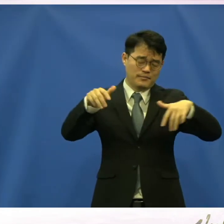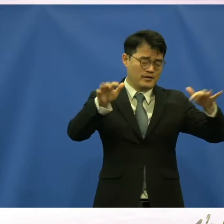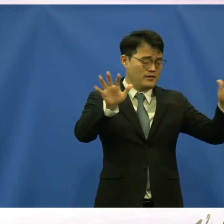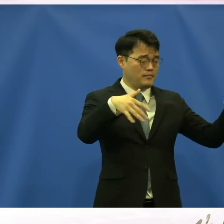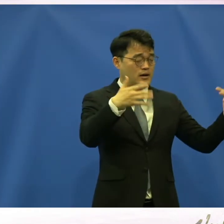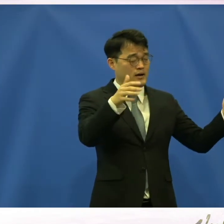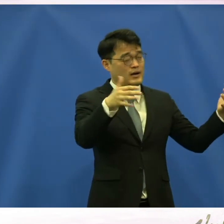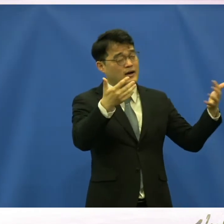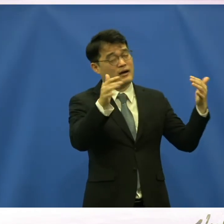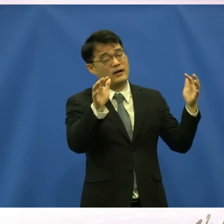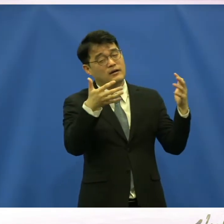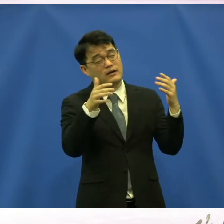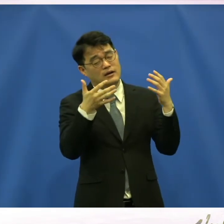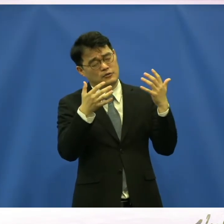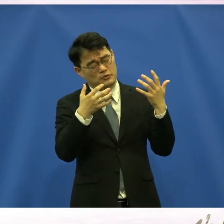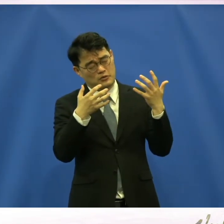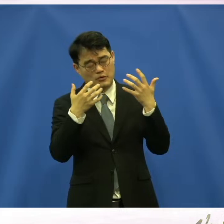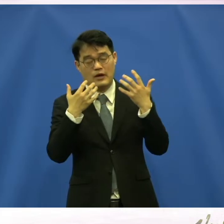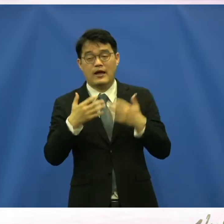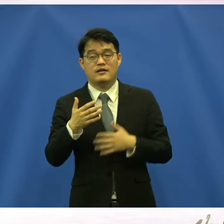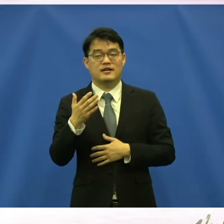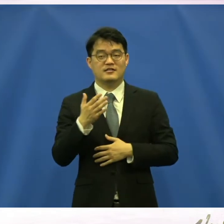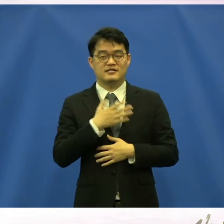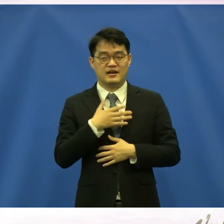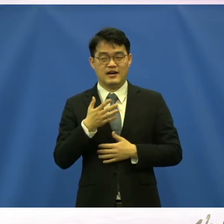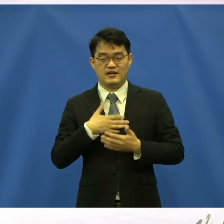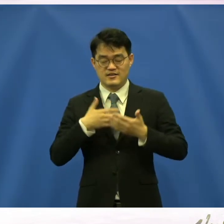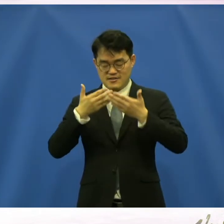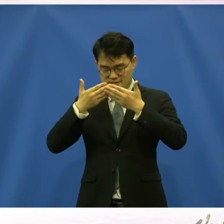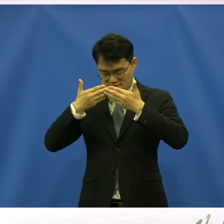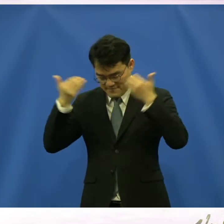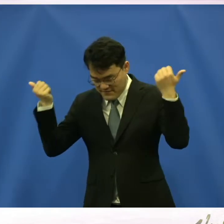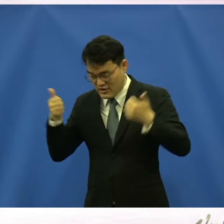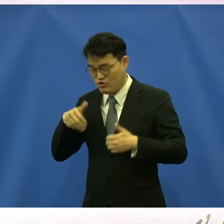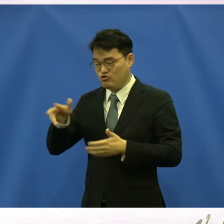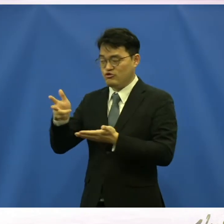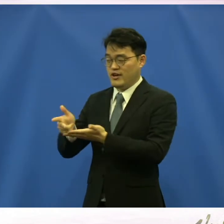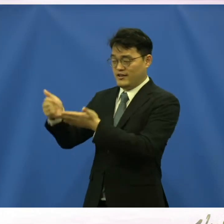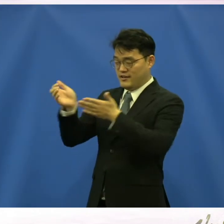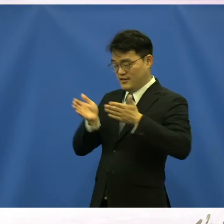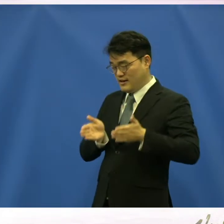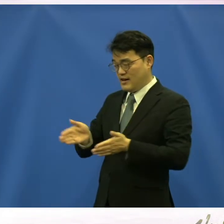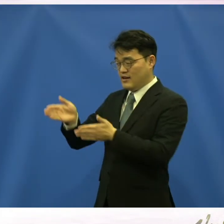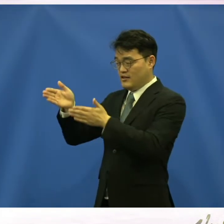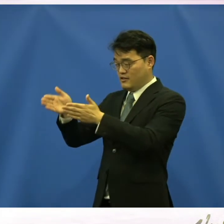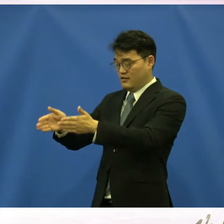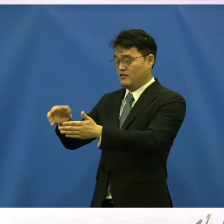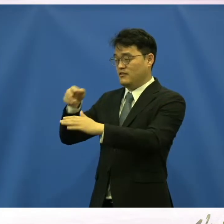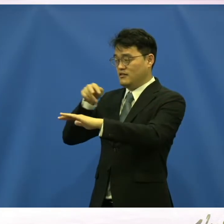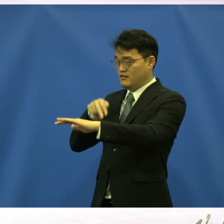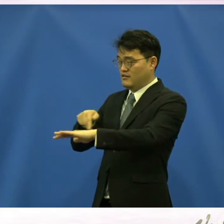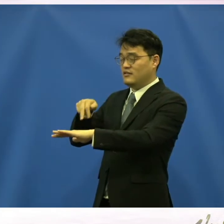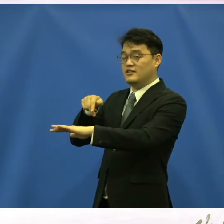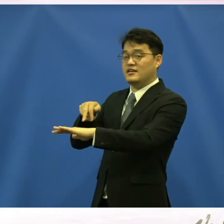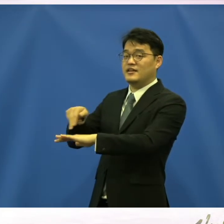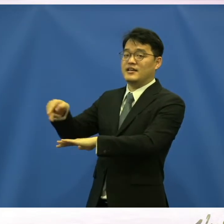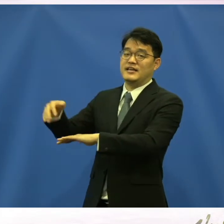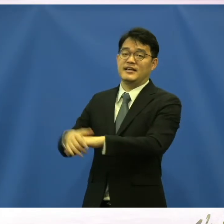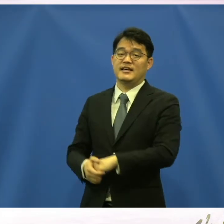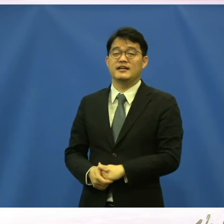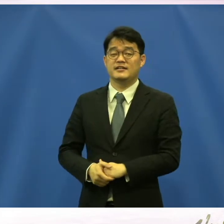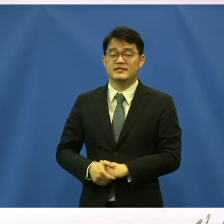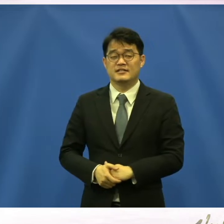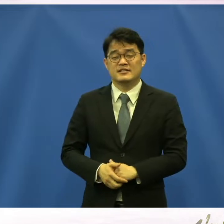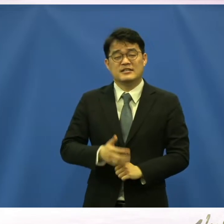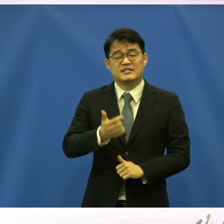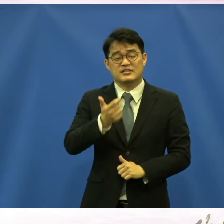비바람이 앞길을 막아도 나의 길이 실감이 눈보라가